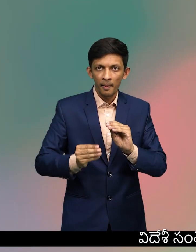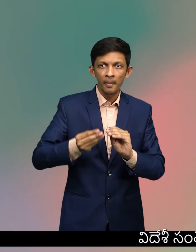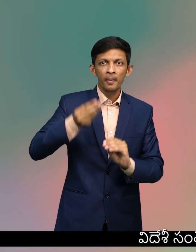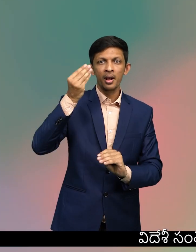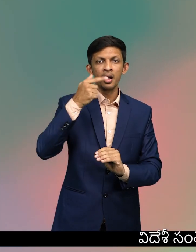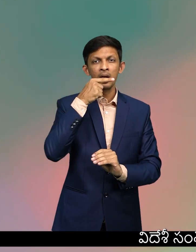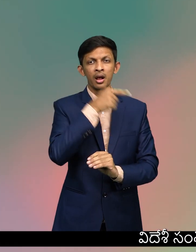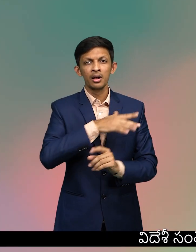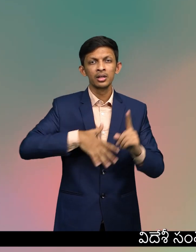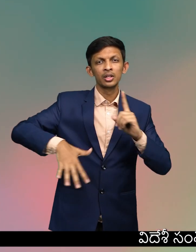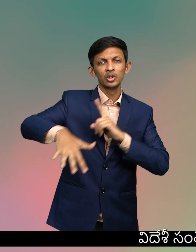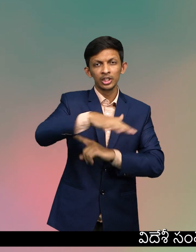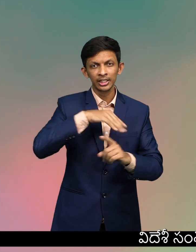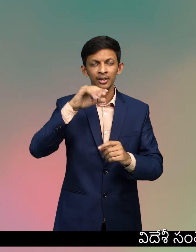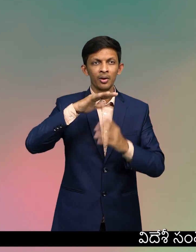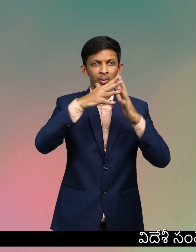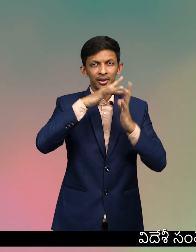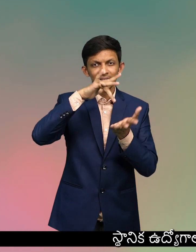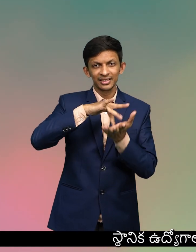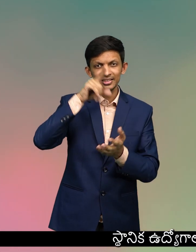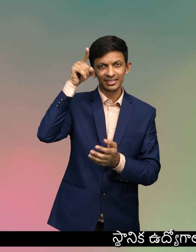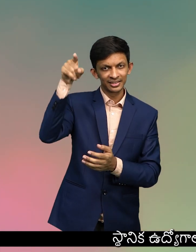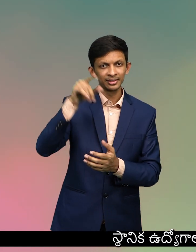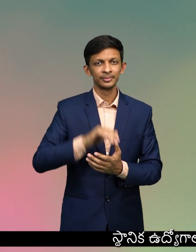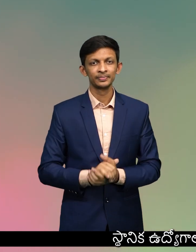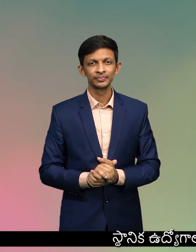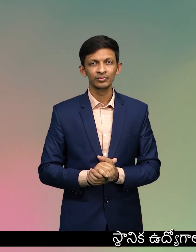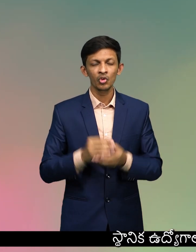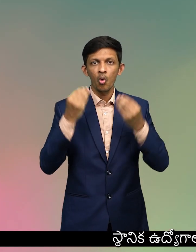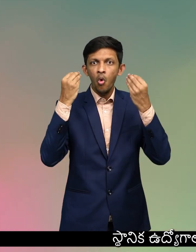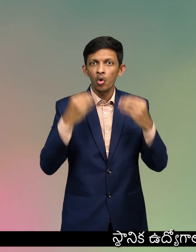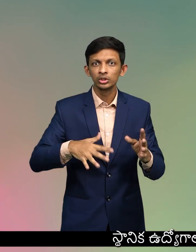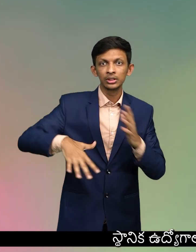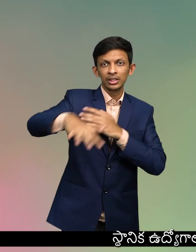విదేశీ సంస్థల నుండి పెరిగిన పోటీ, స్థానిక ఉద్యోగాలు మరియు పరిశ్రమల నష్టం,